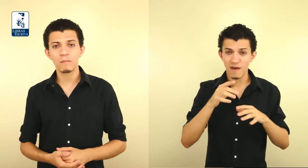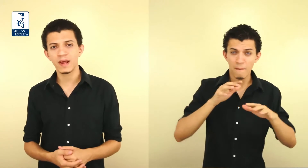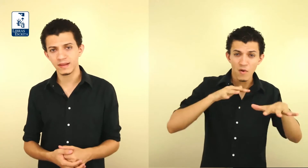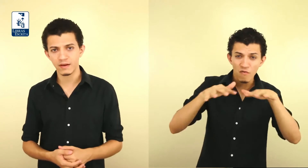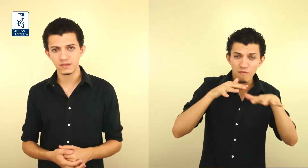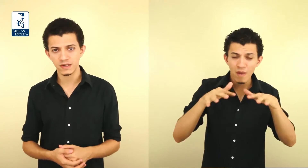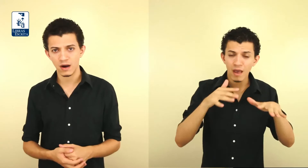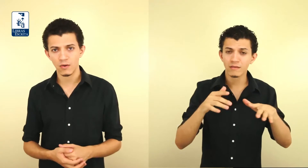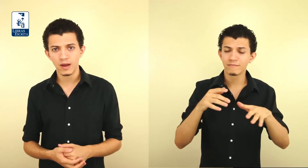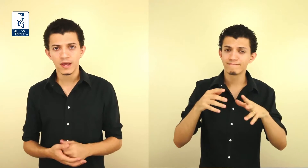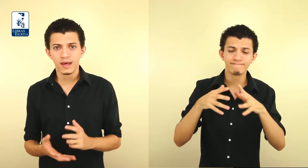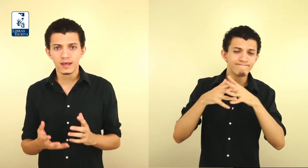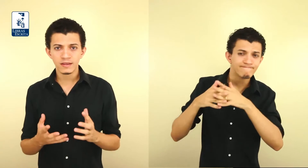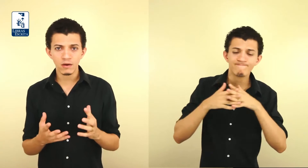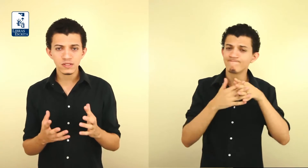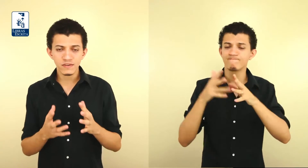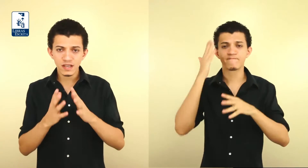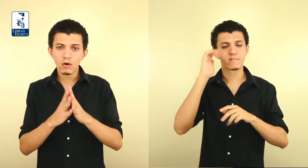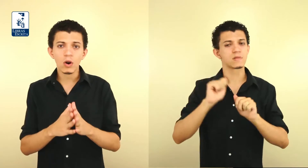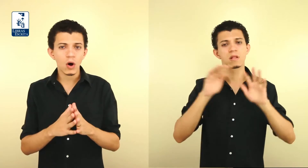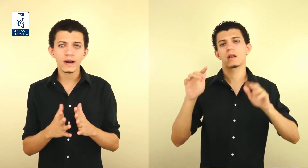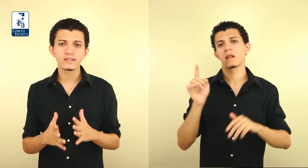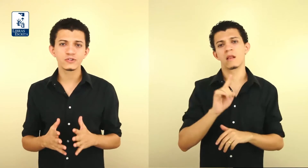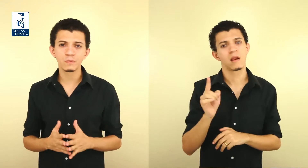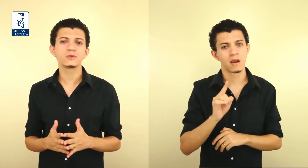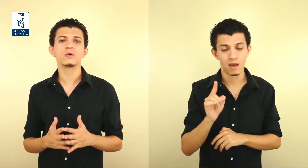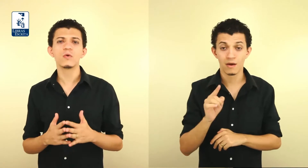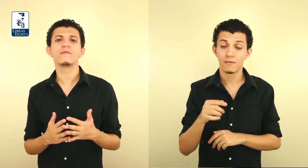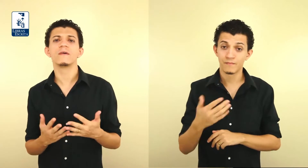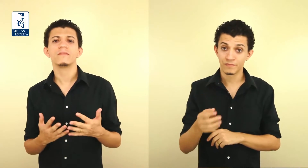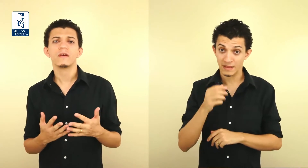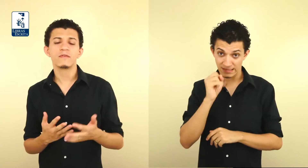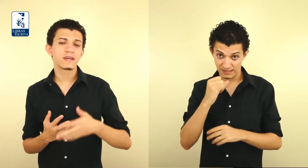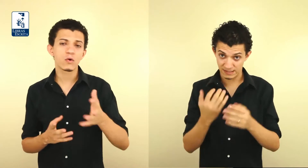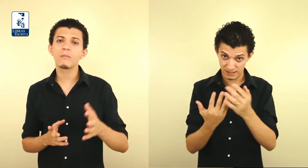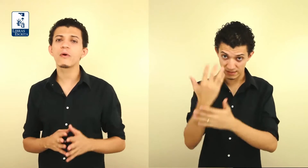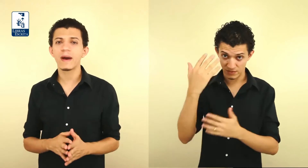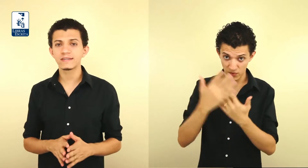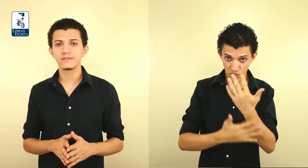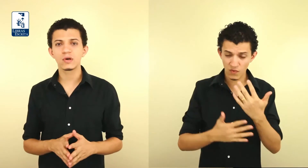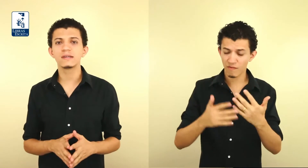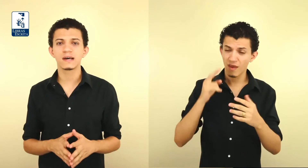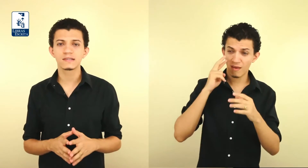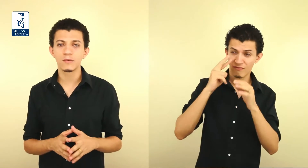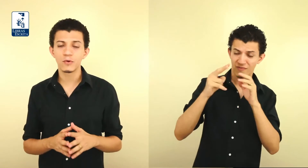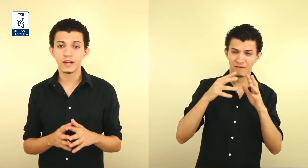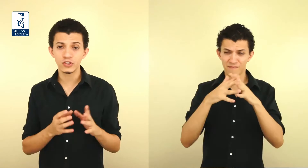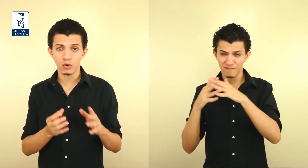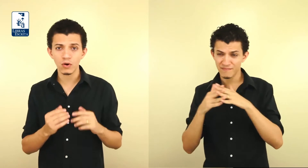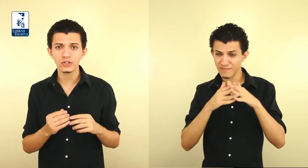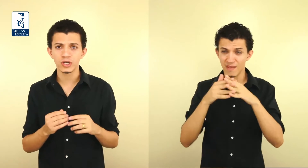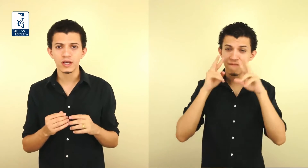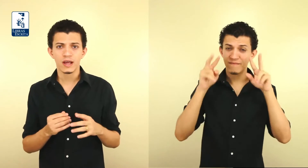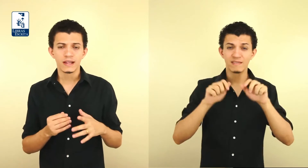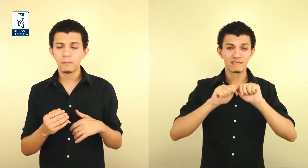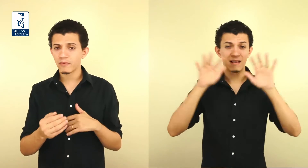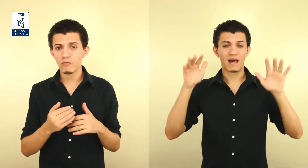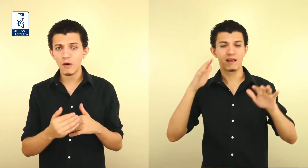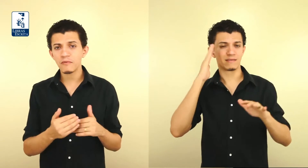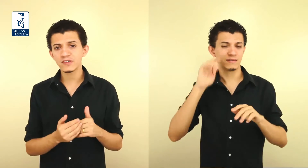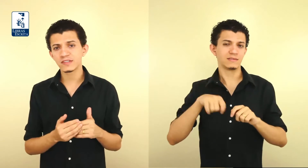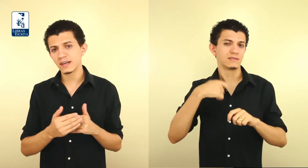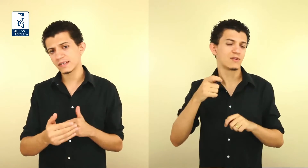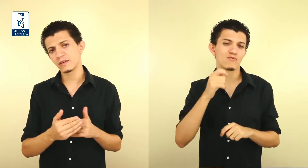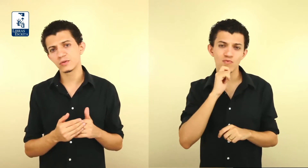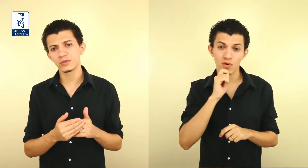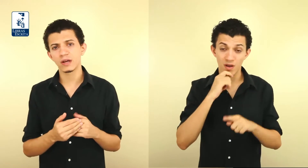conseguir compreender o sinal. Então, se você coloca esse tipo de luva, você compromete a visualização, porque de longe,